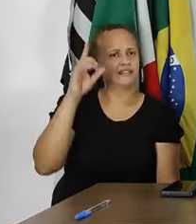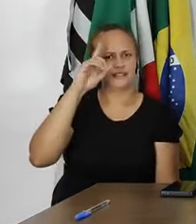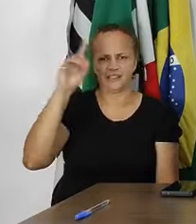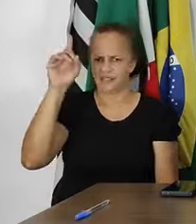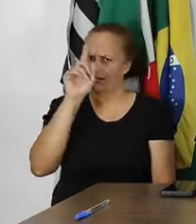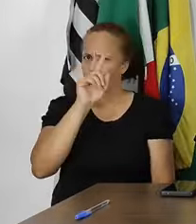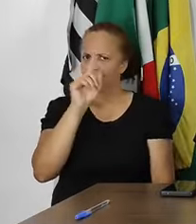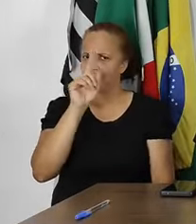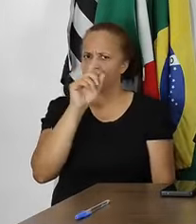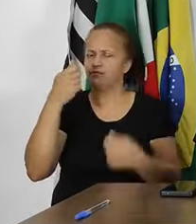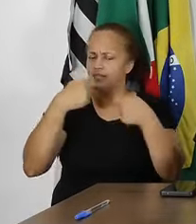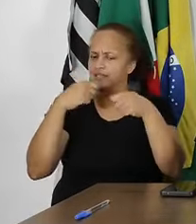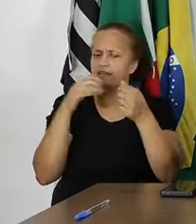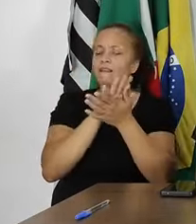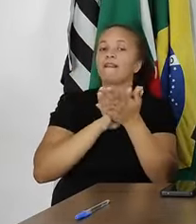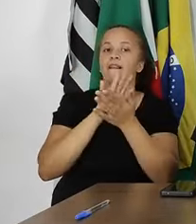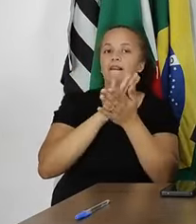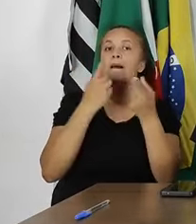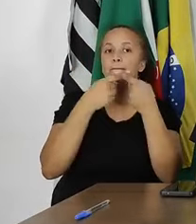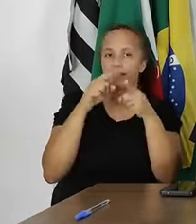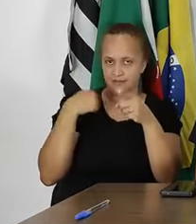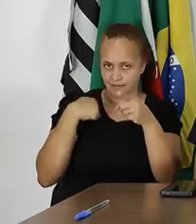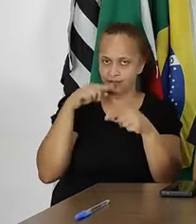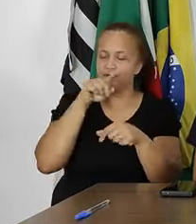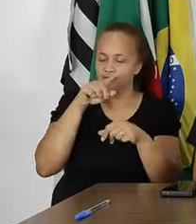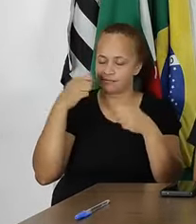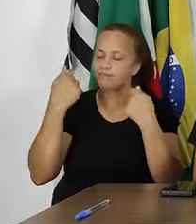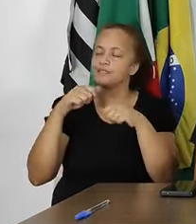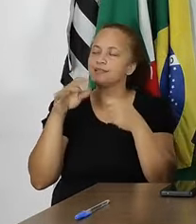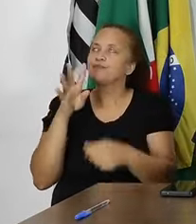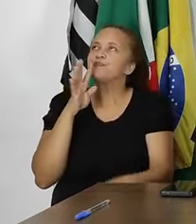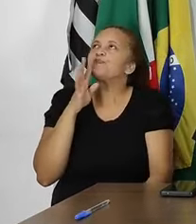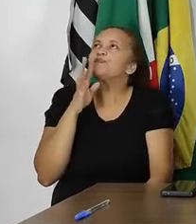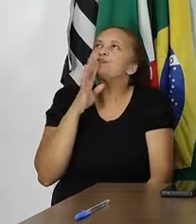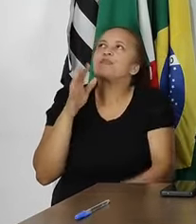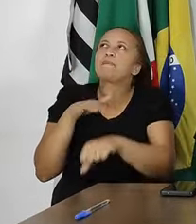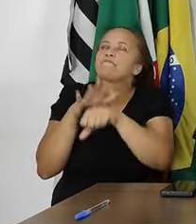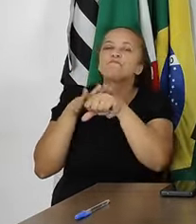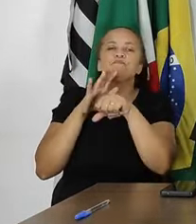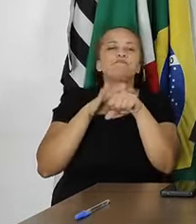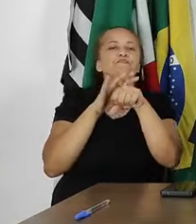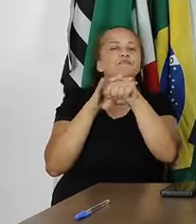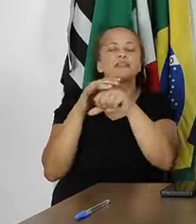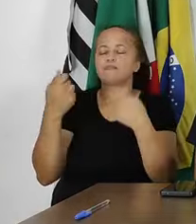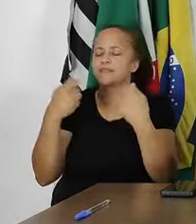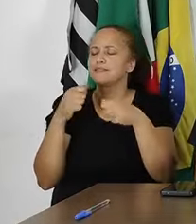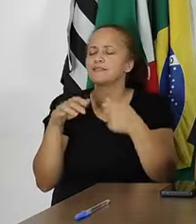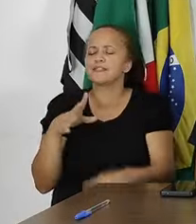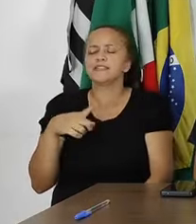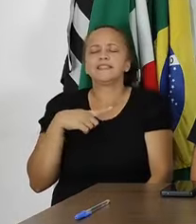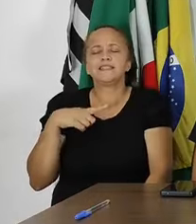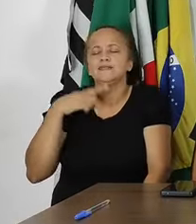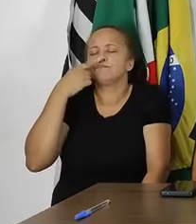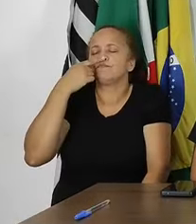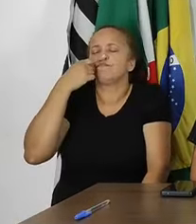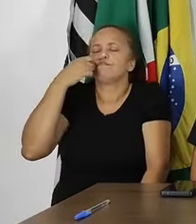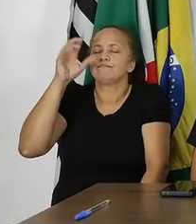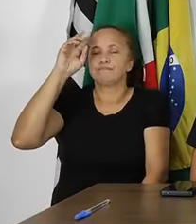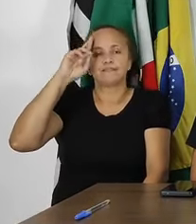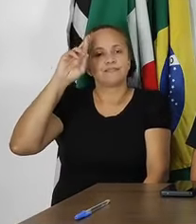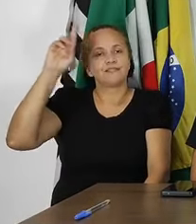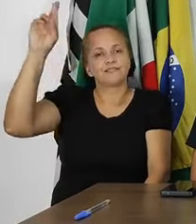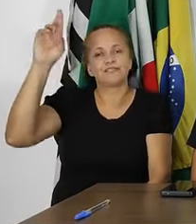precisa somos nós, eu e você que precisamos conhecê-lo cada vez mais, eu e você que precisamos crescer cada vez mais na graça e